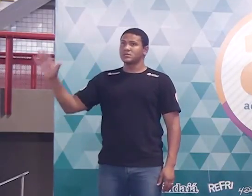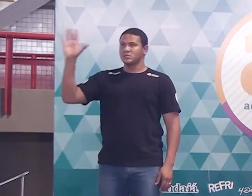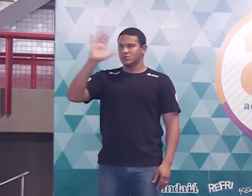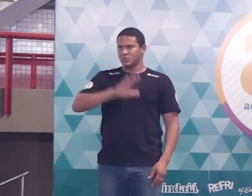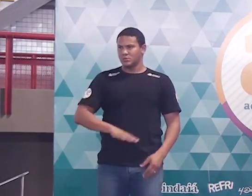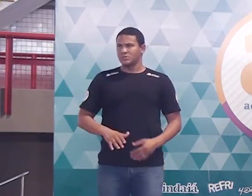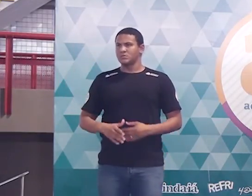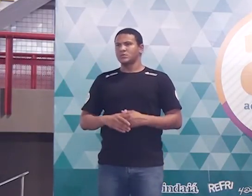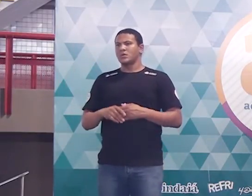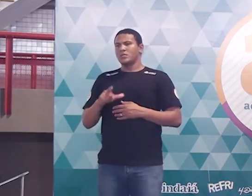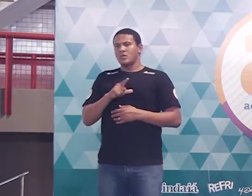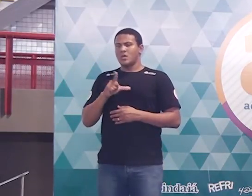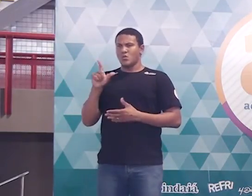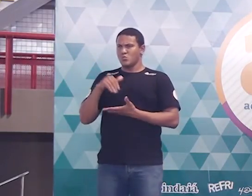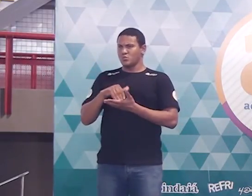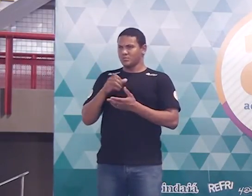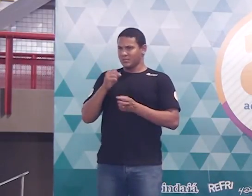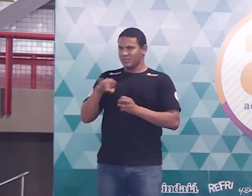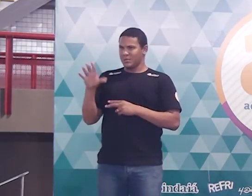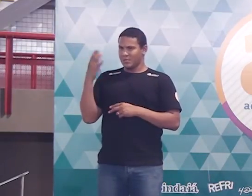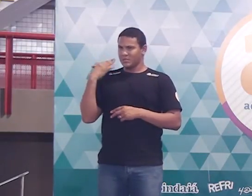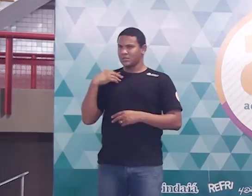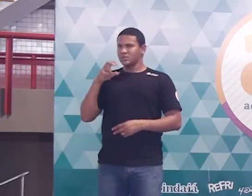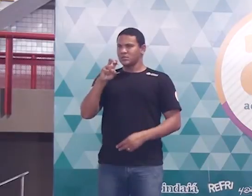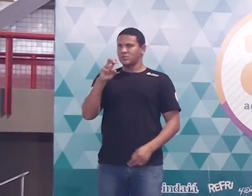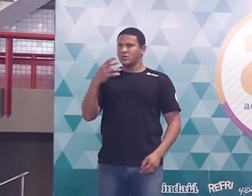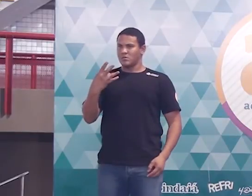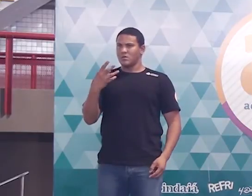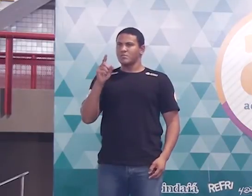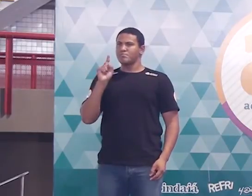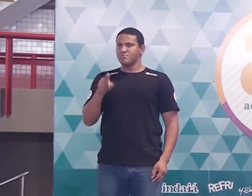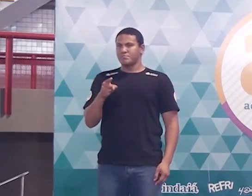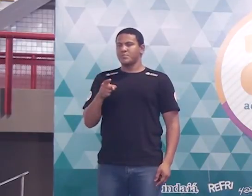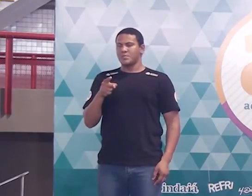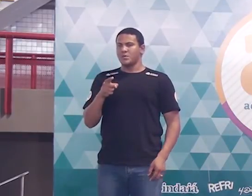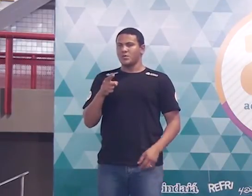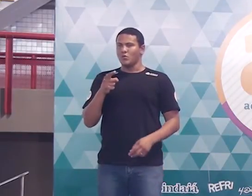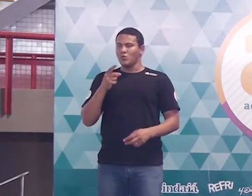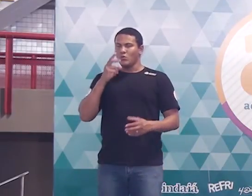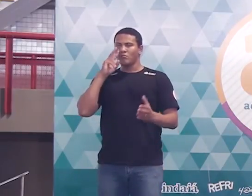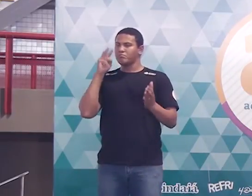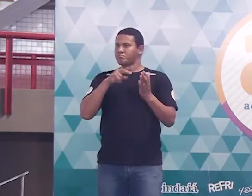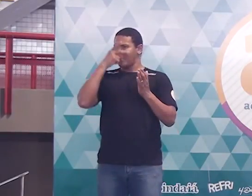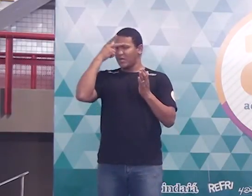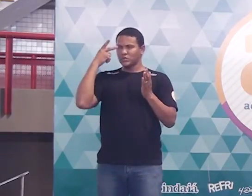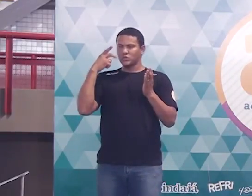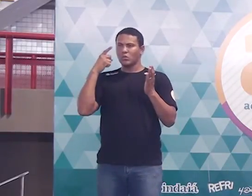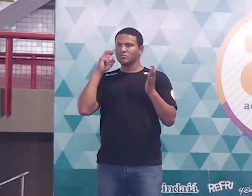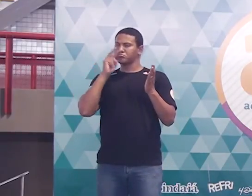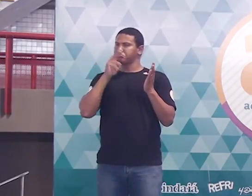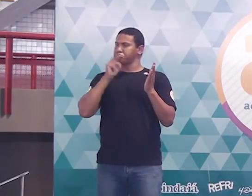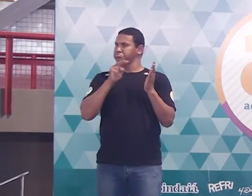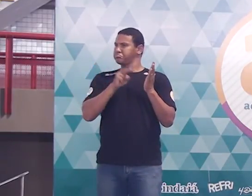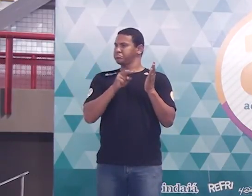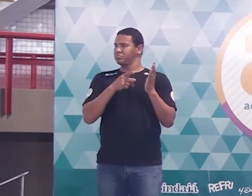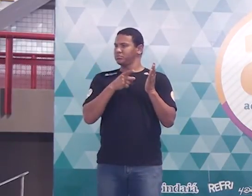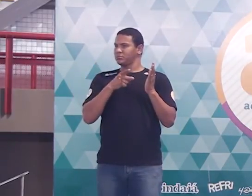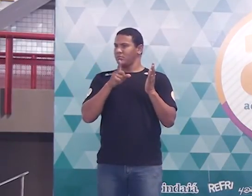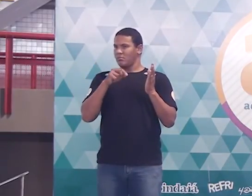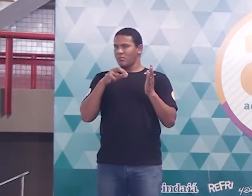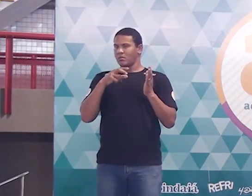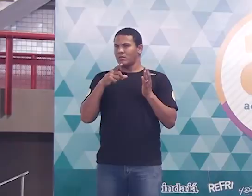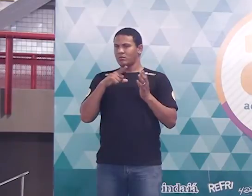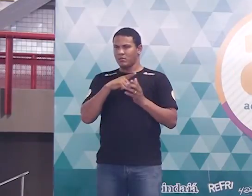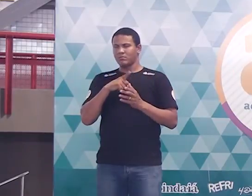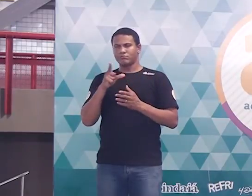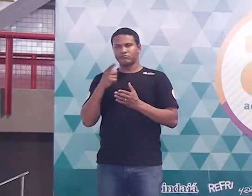último agora, nós chegamos a 54 mil visualizações em todo o Brasil. Então assim, é um aulão que tem sido